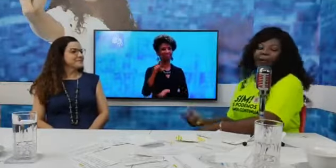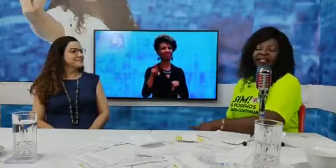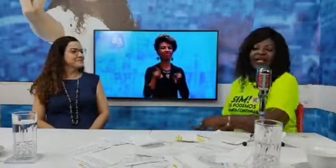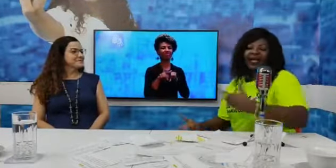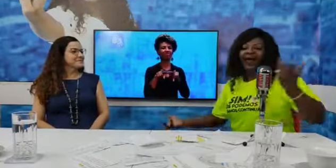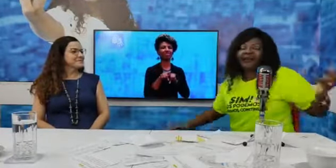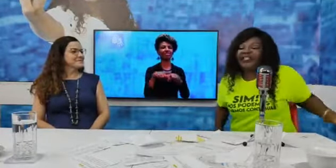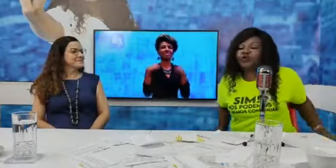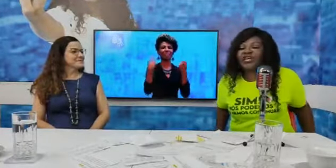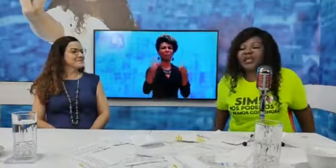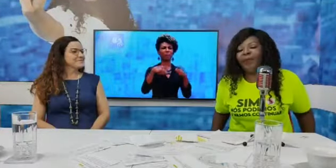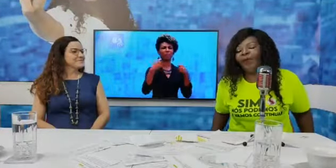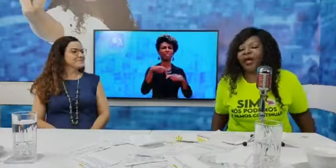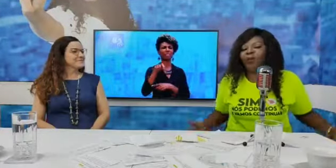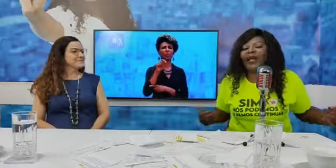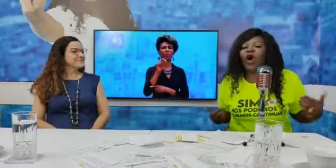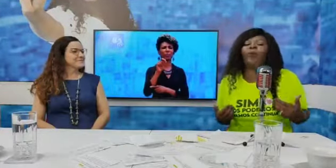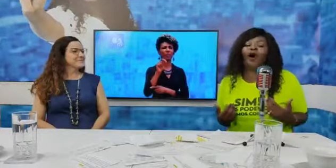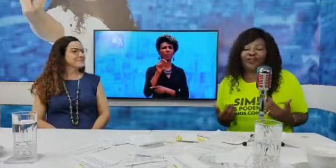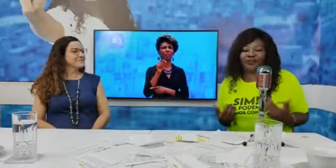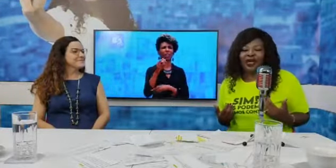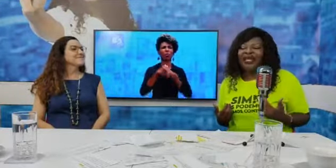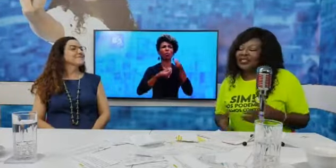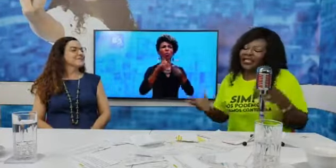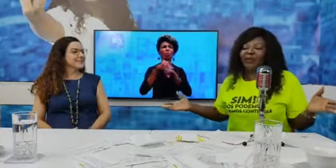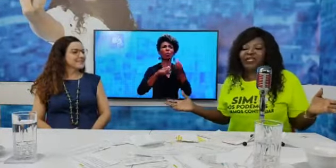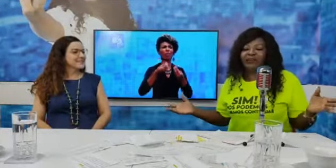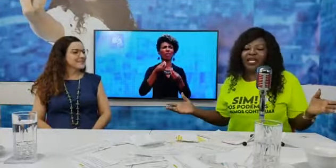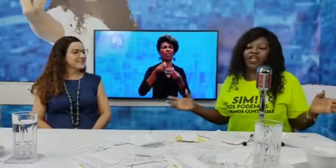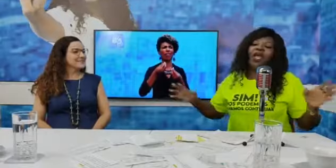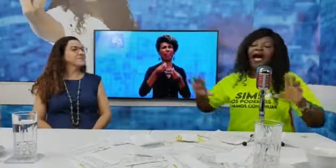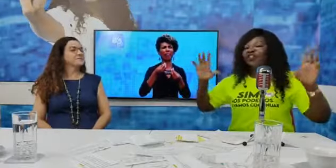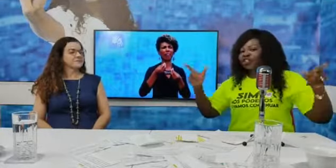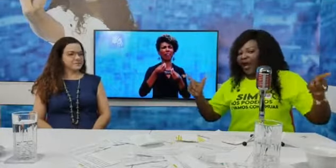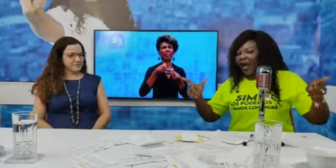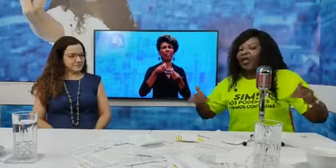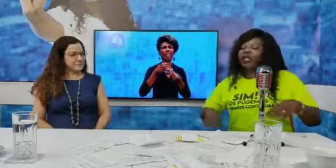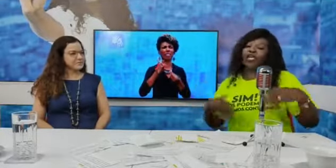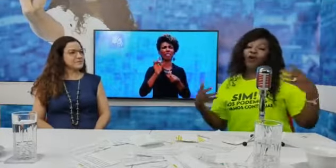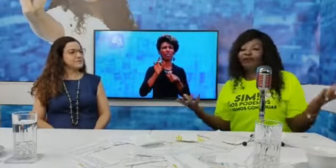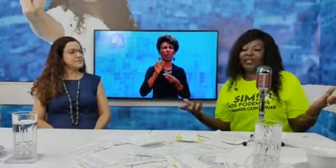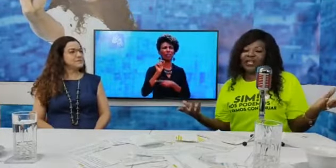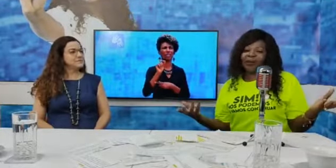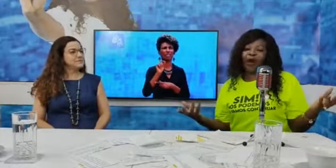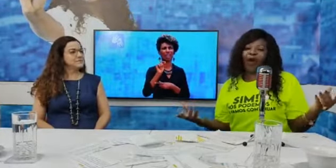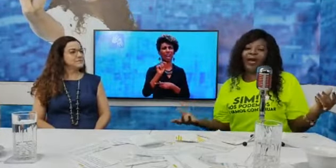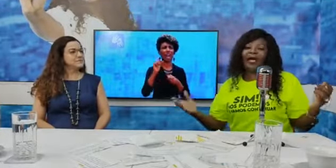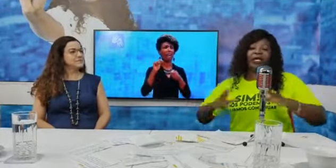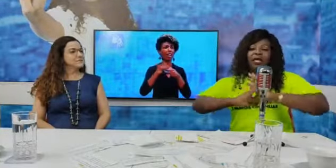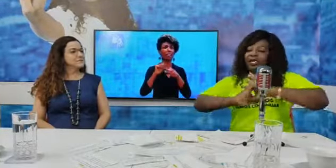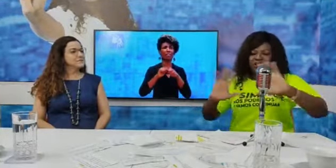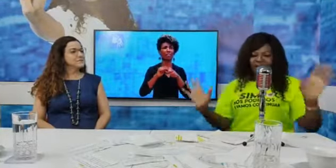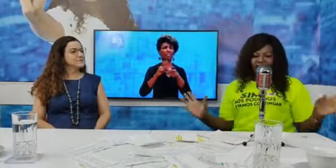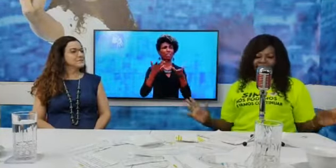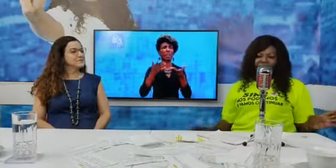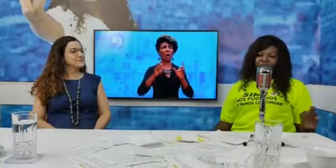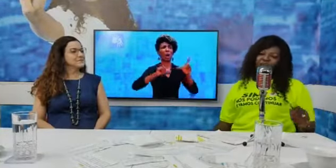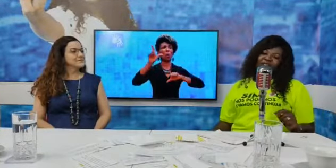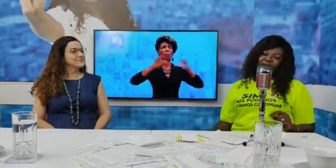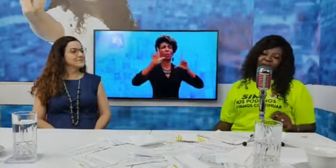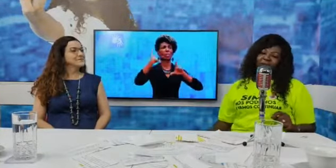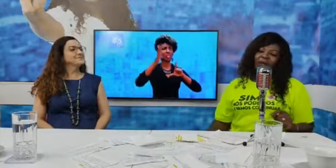vou precisar dela. Fazer audiência pública. Como é que eu posso simplesmente achar que eu fiz esse programa aqui e que já dei a